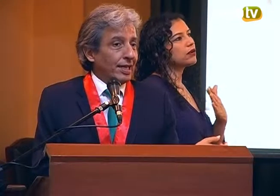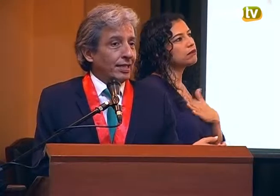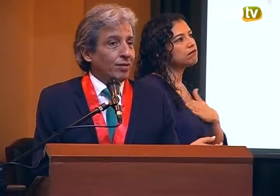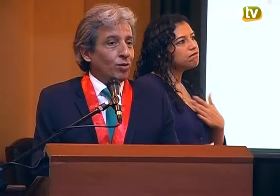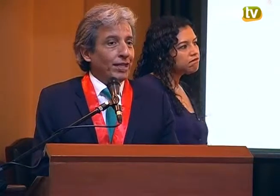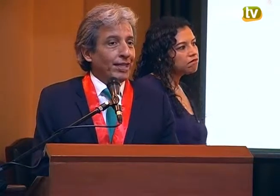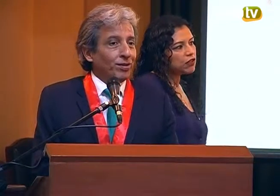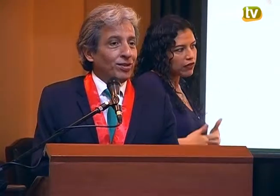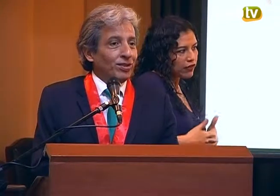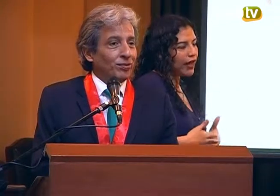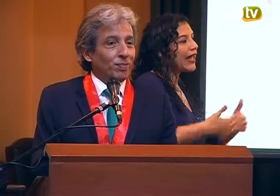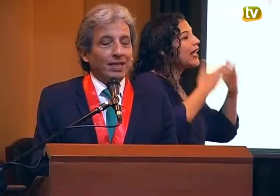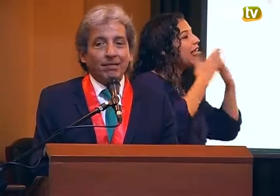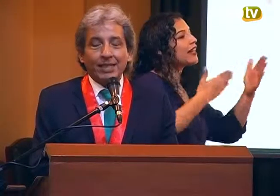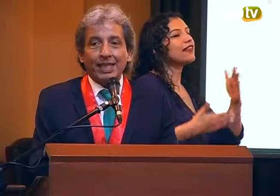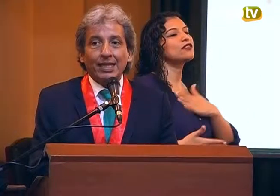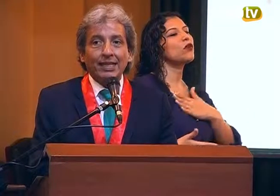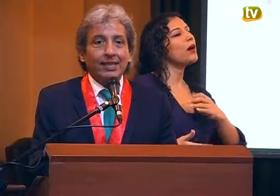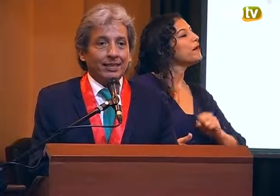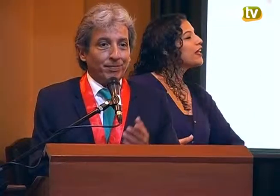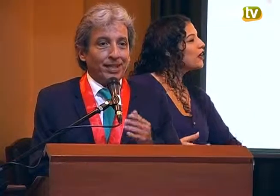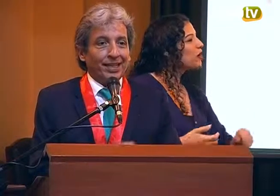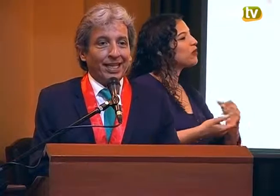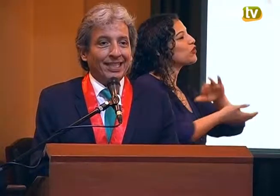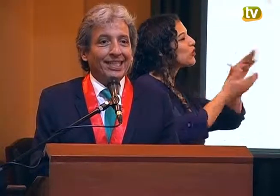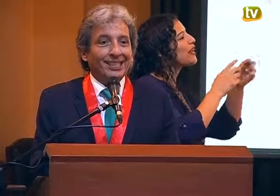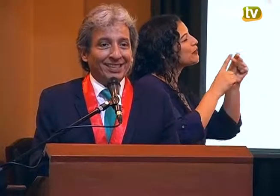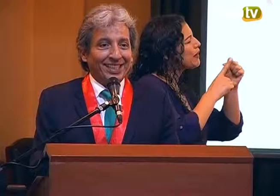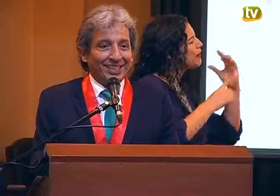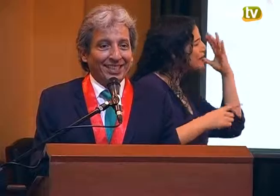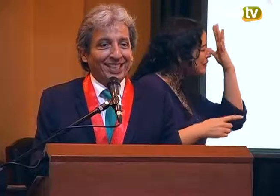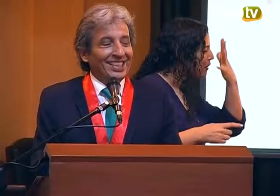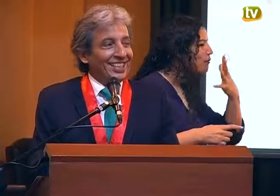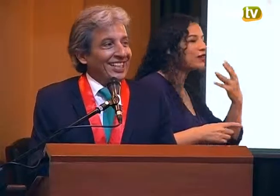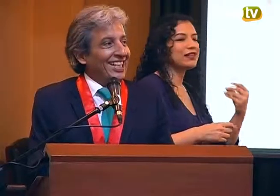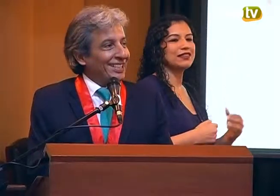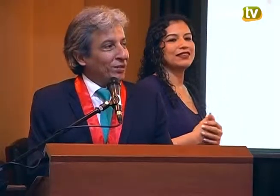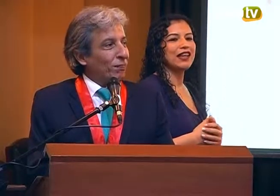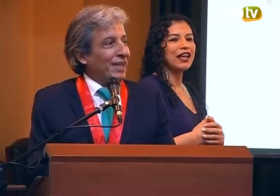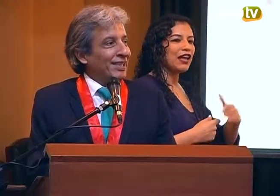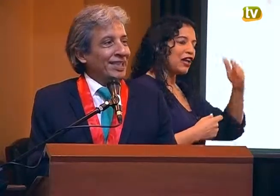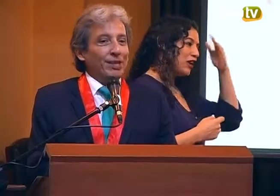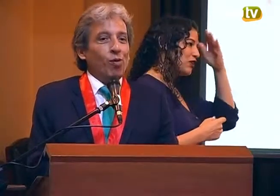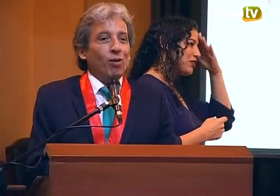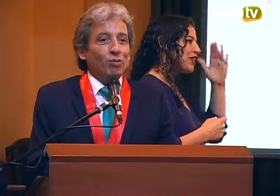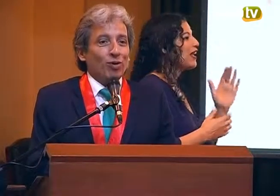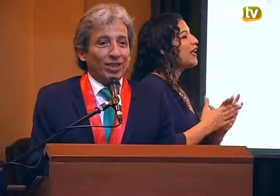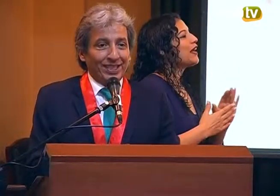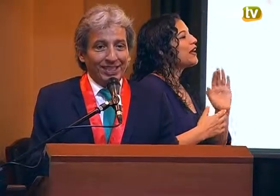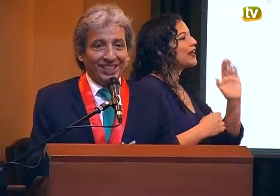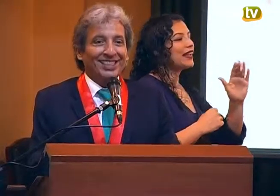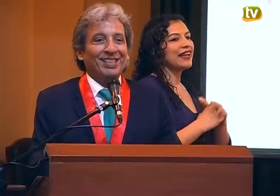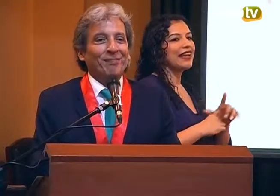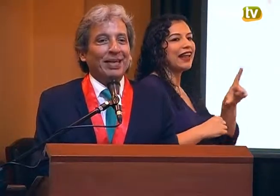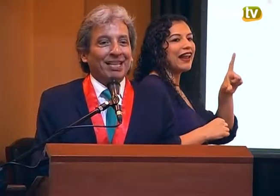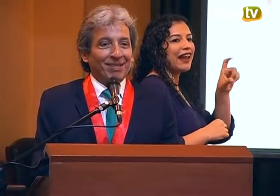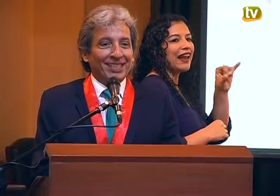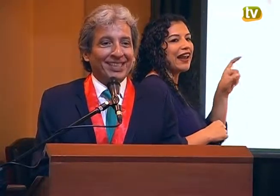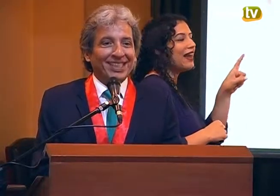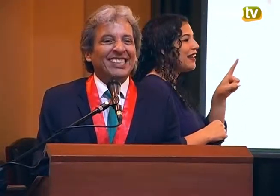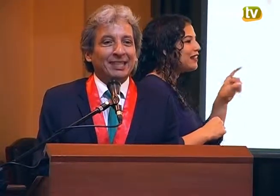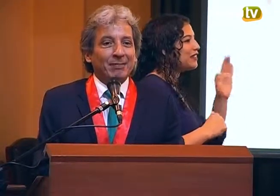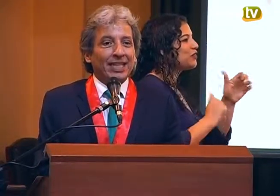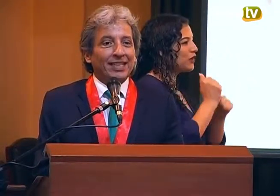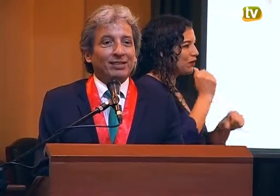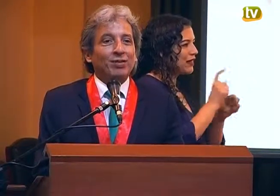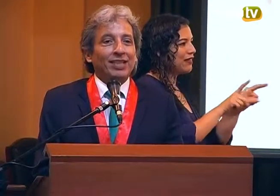y le agradezco a Diego sus palabras tan lindas, también a Denise, que sé que ha sido parte y coautora de esas palabras